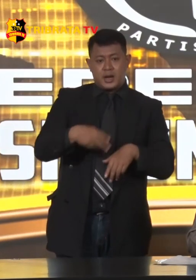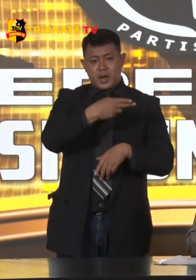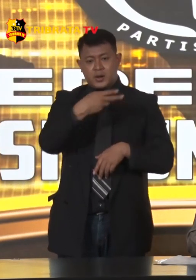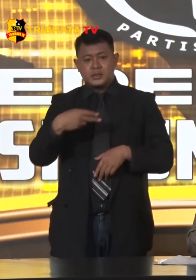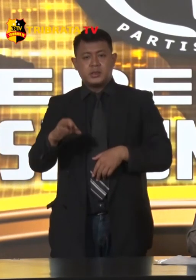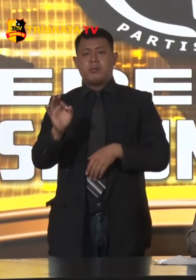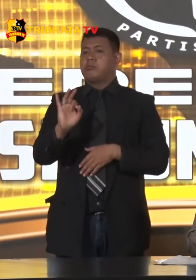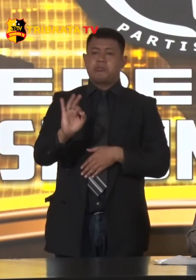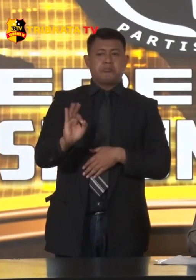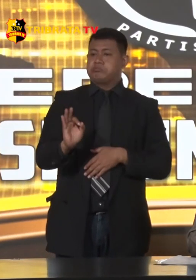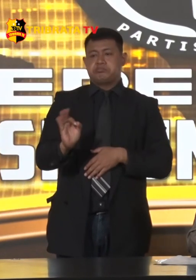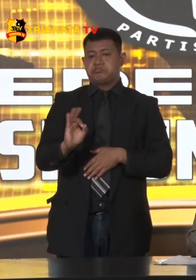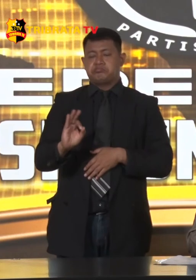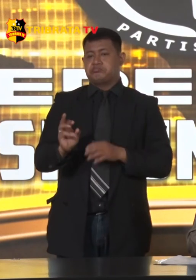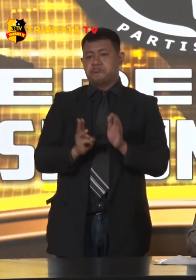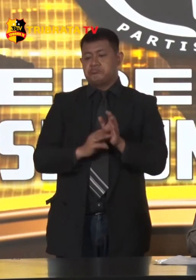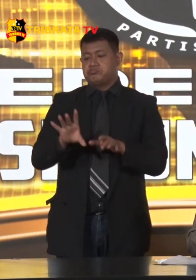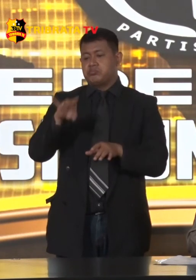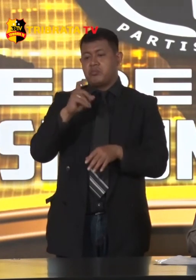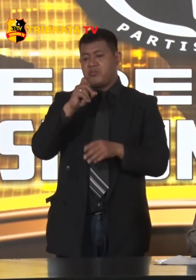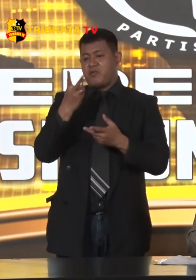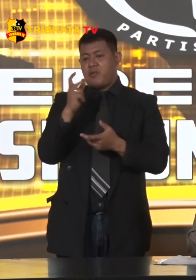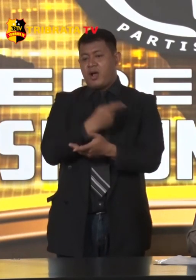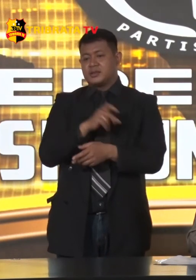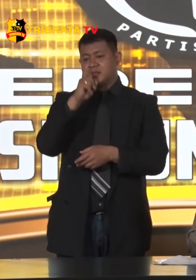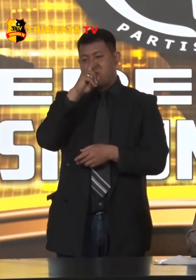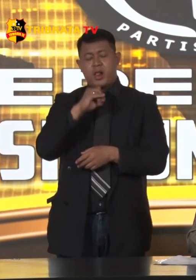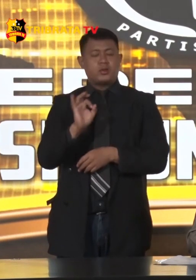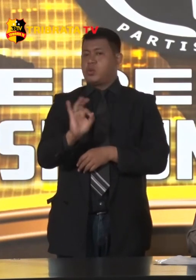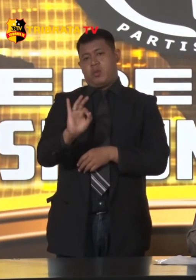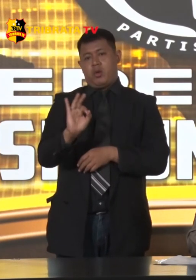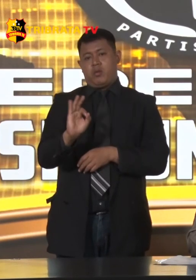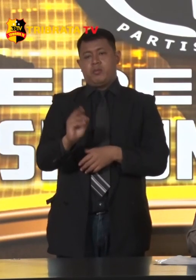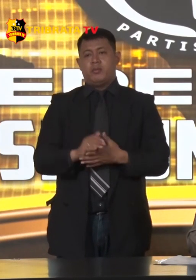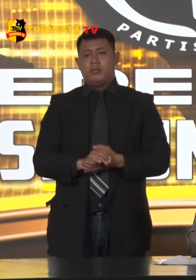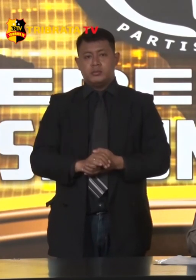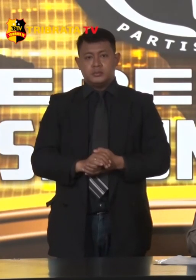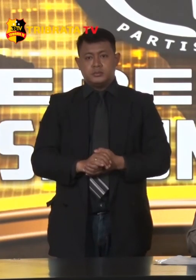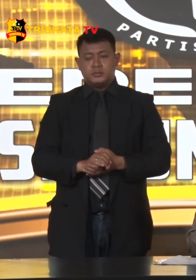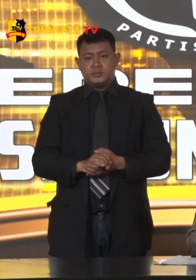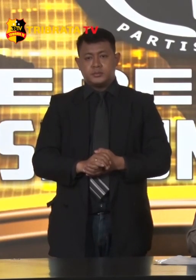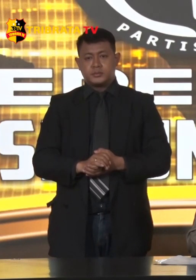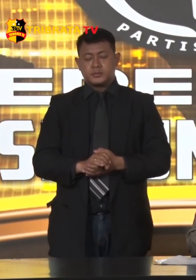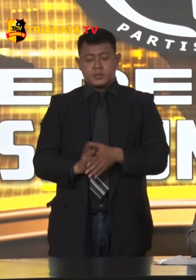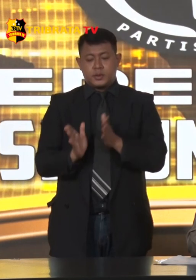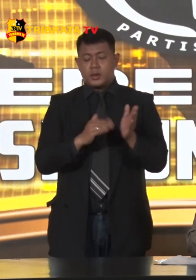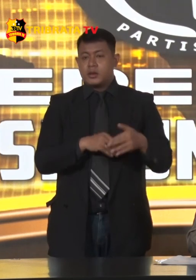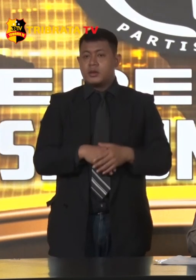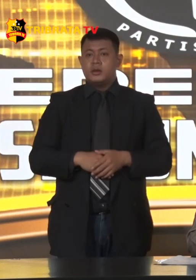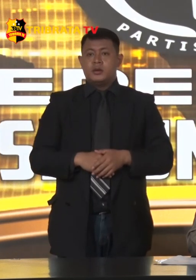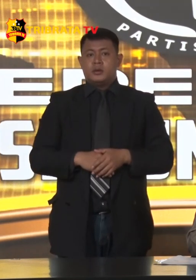Indonesia belum ada kasus ya masalah vaksin palsu itu. Kemudian